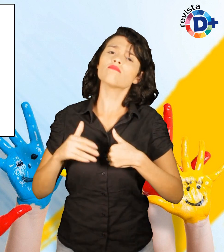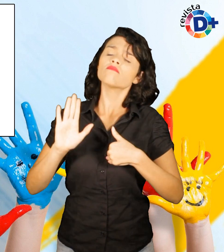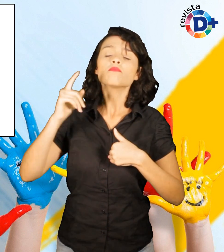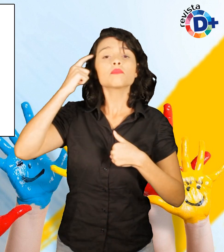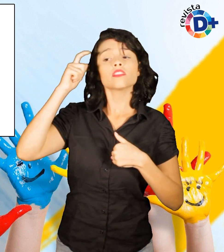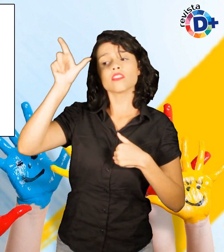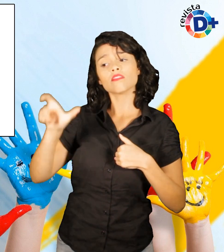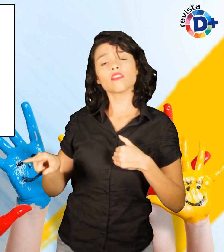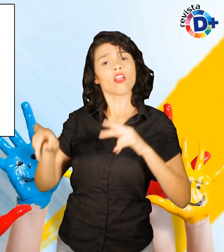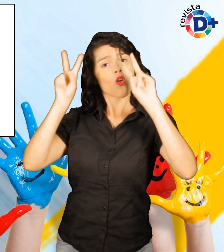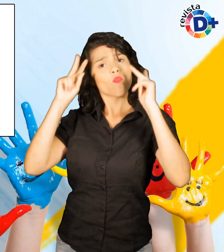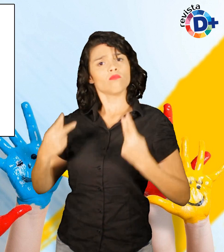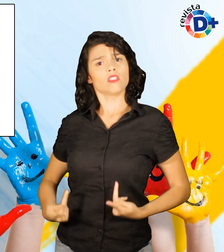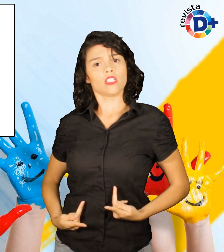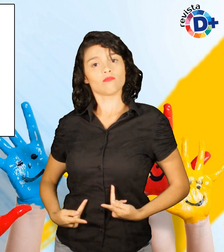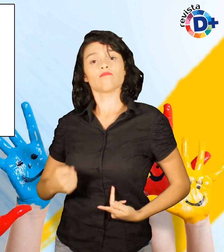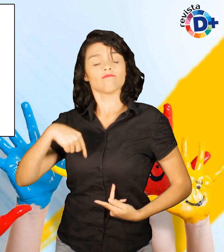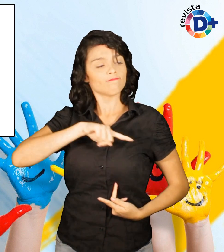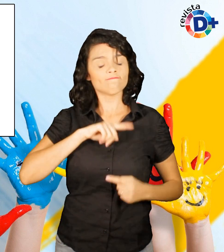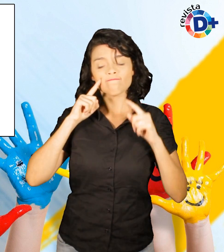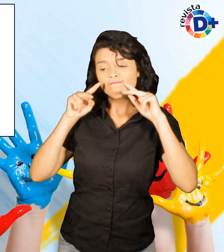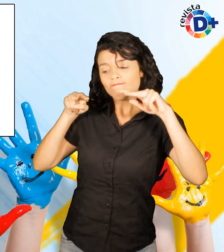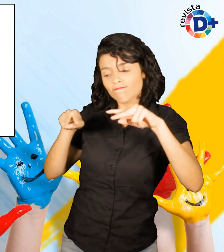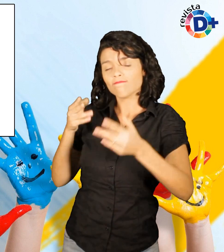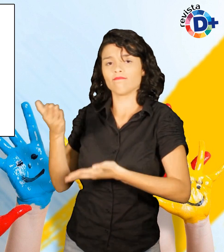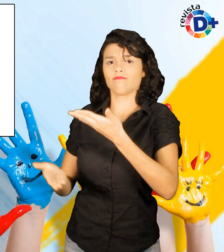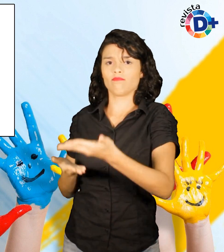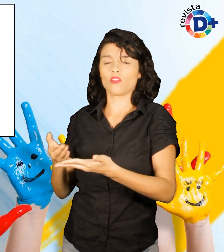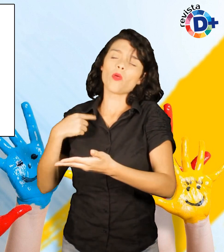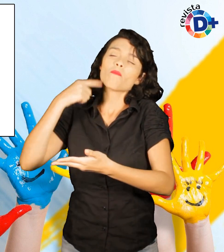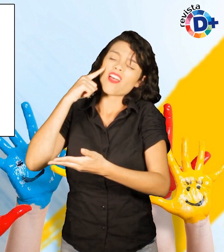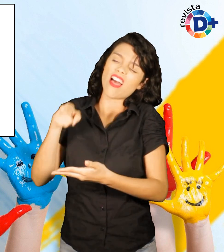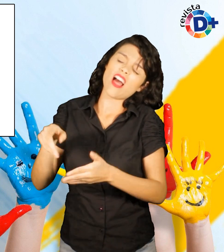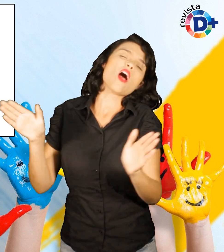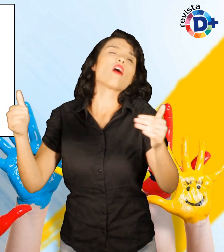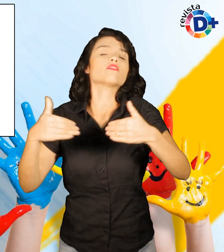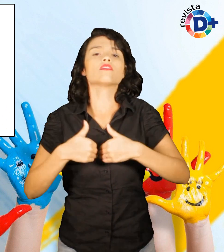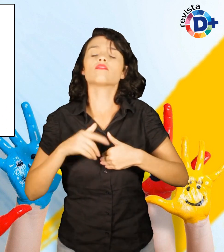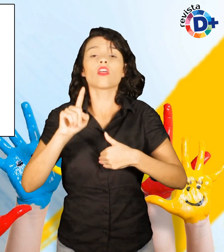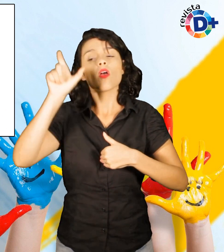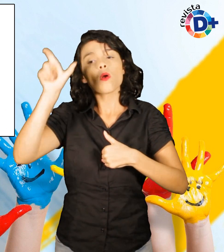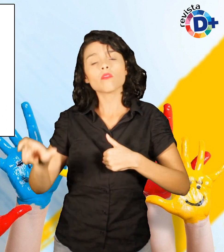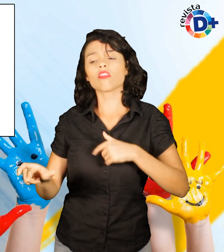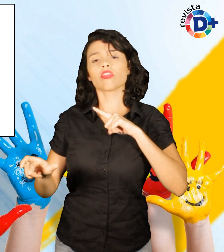deve ser tratada como um. Não se trata apenas de um autista, mas é alguém com